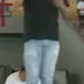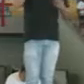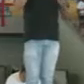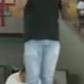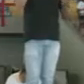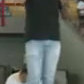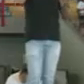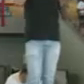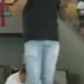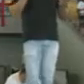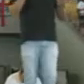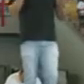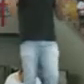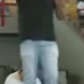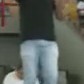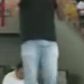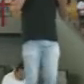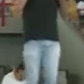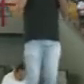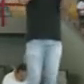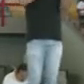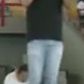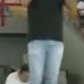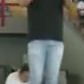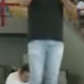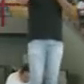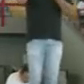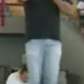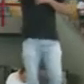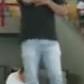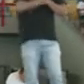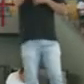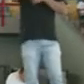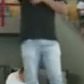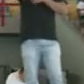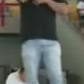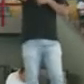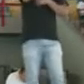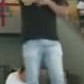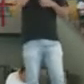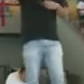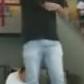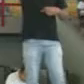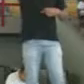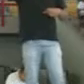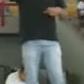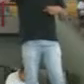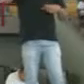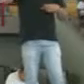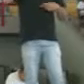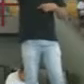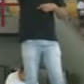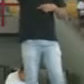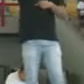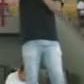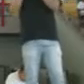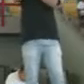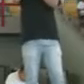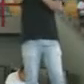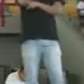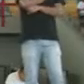conseguia, eu não sabia muita coisa sobre a imigração para o Brasil, não sabia nem que havia esse movimento tão grande de imigração